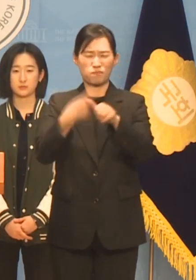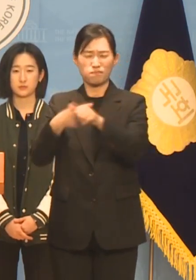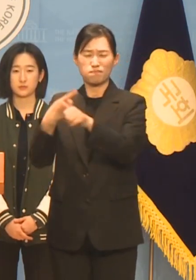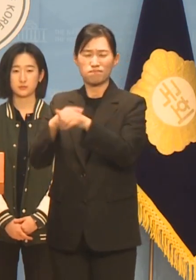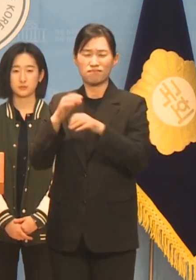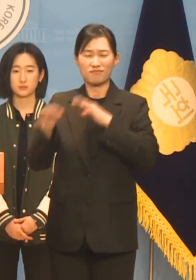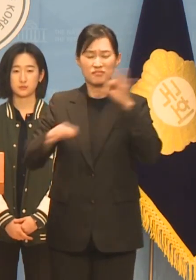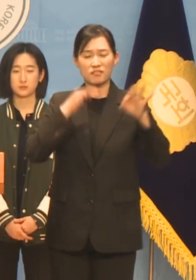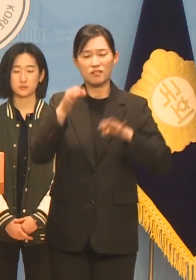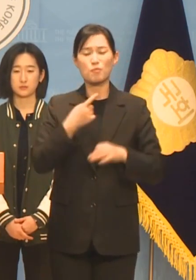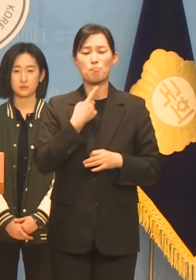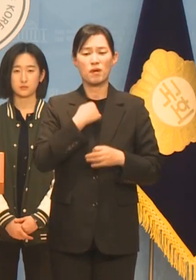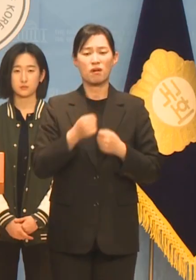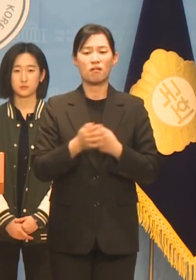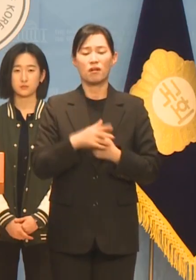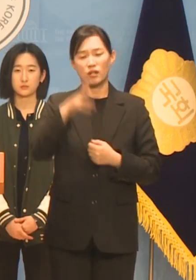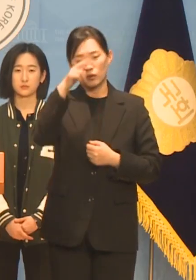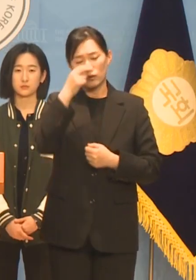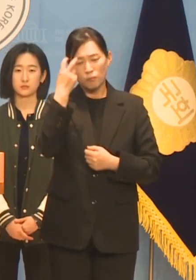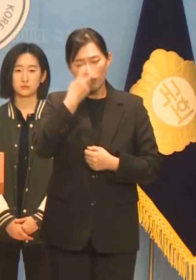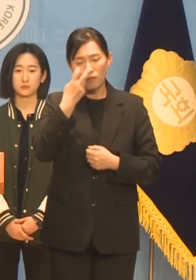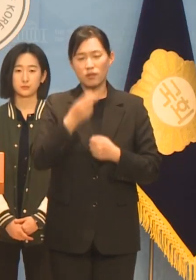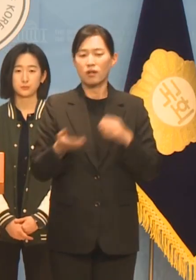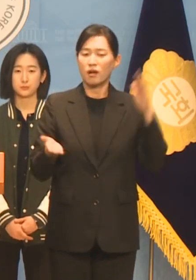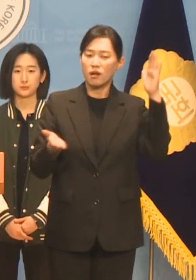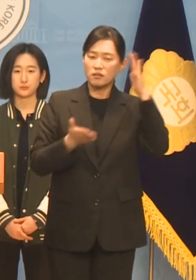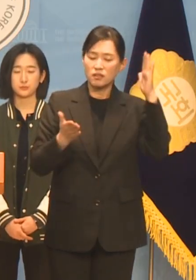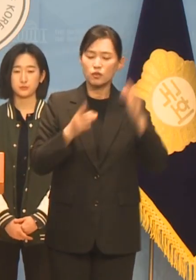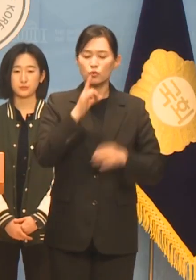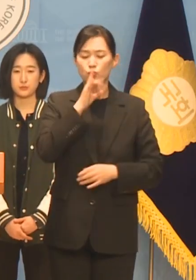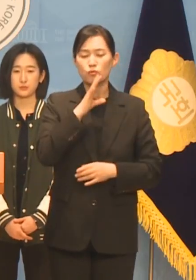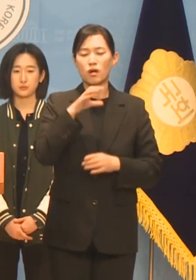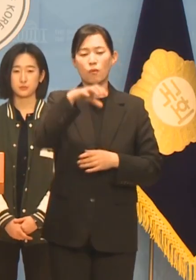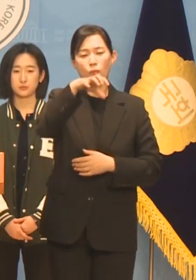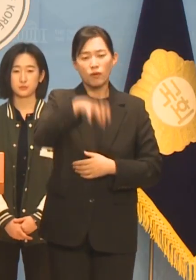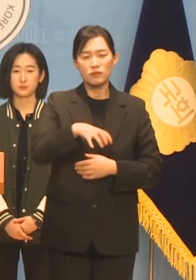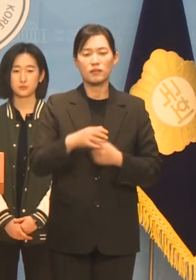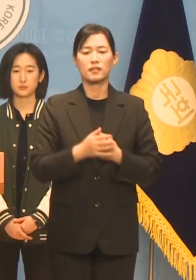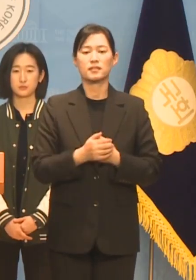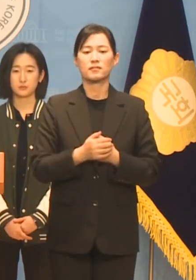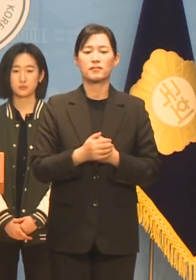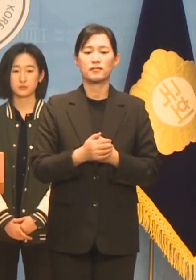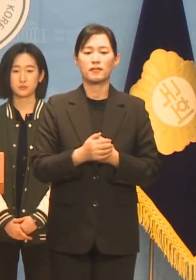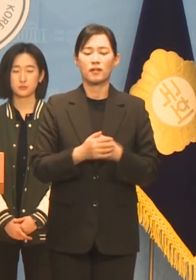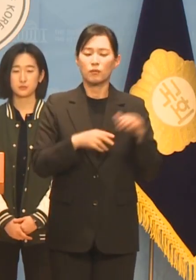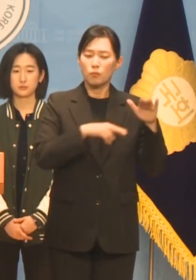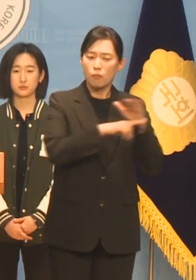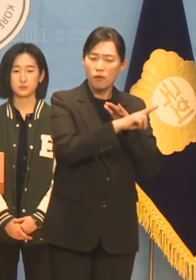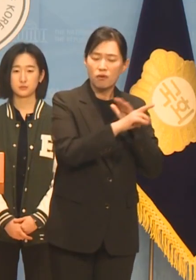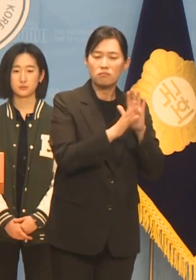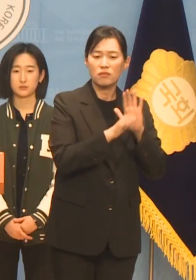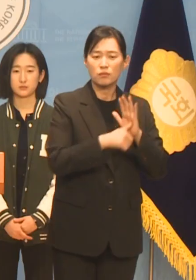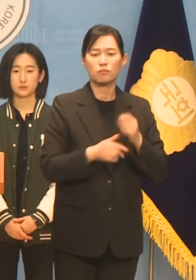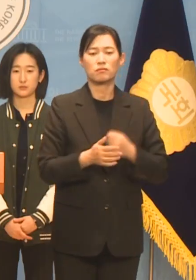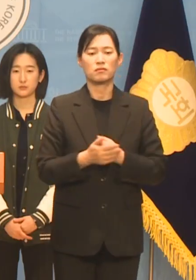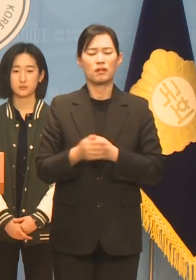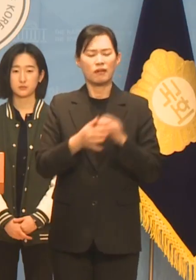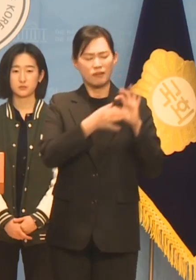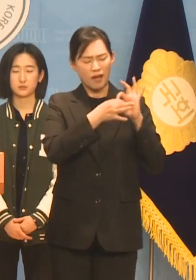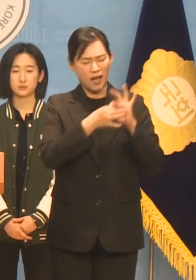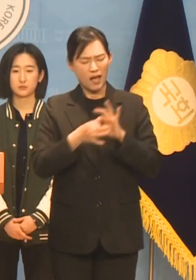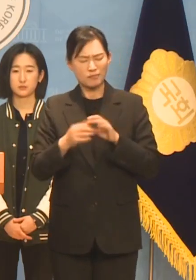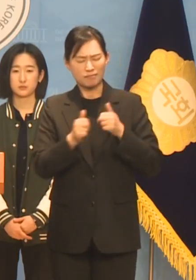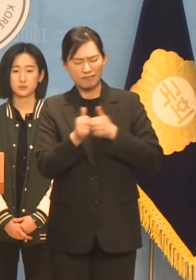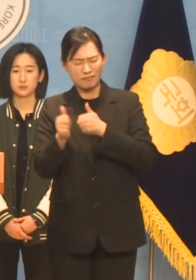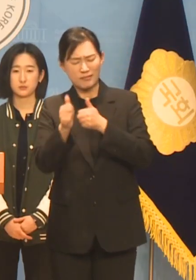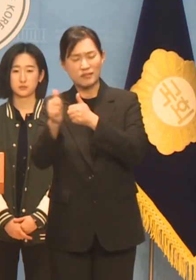퍼부었습니다. 경찰의 보호 아래 학생들이 중앙광장에서 SK미래관 쪽으로 자리를 피하는 와중에도 대진연은 끊임없이